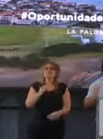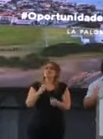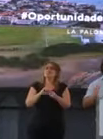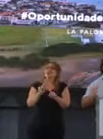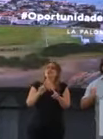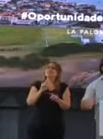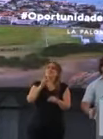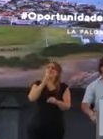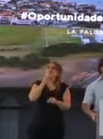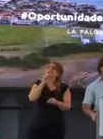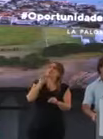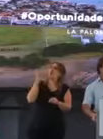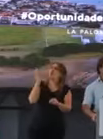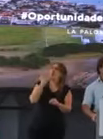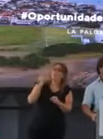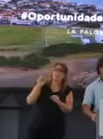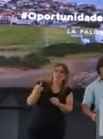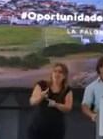no pasó a ser malo,